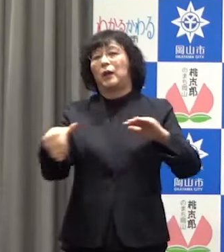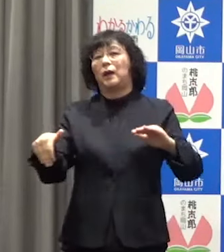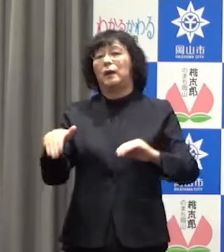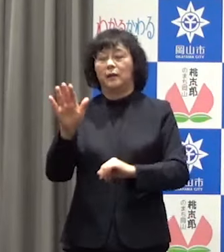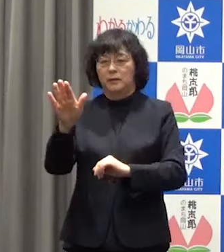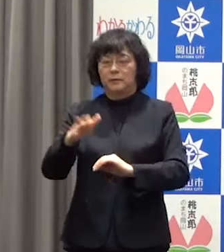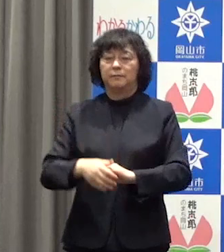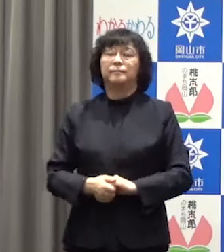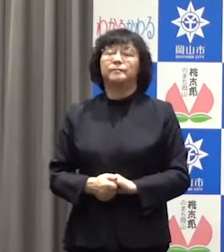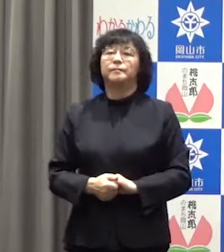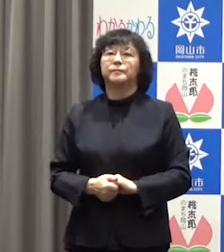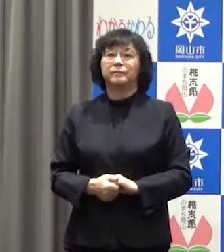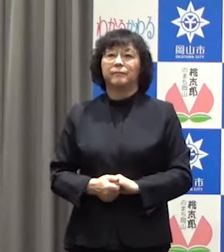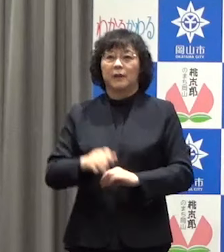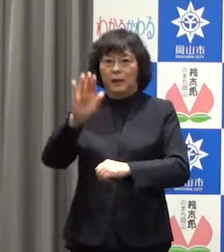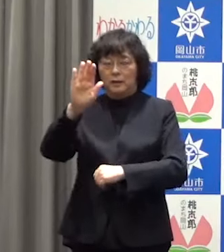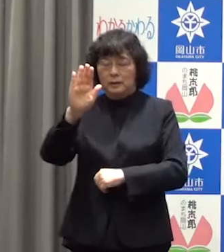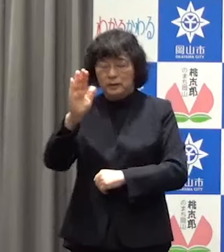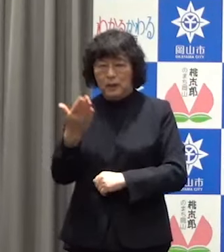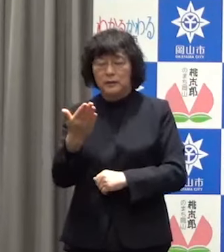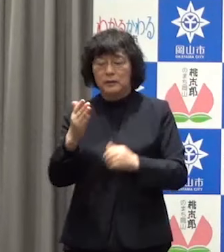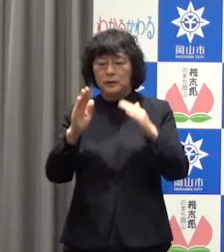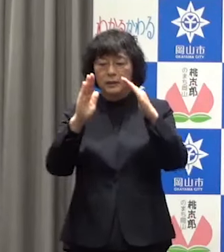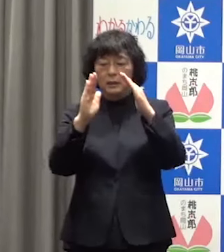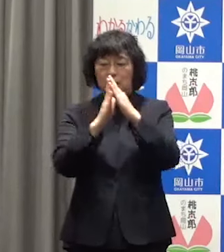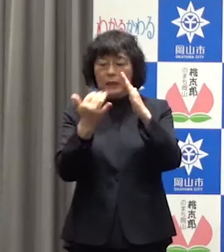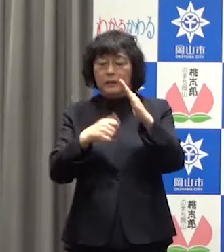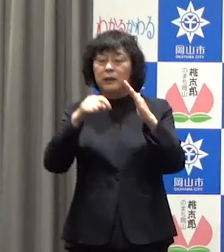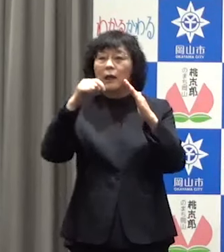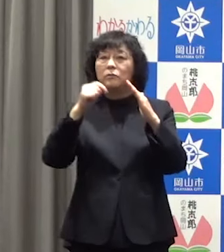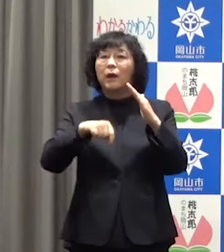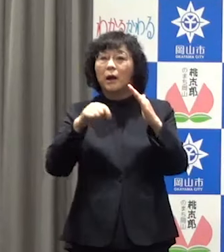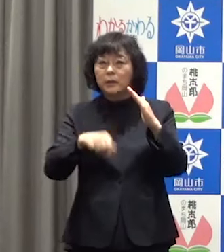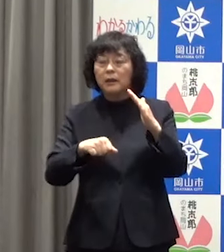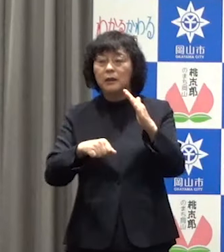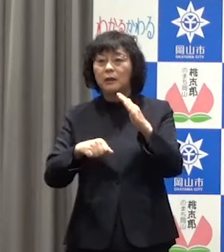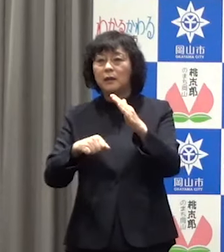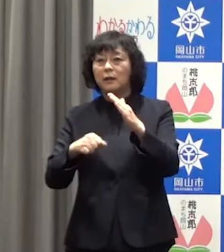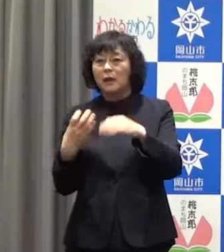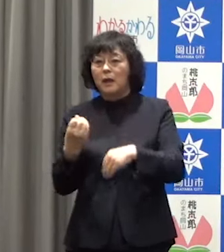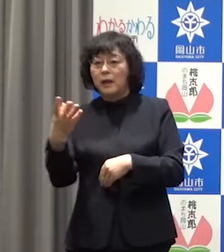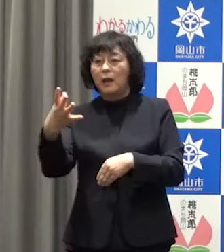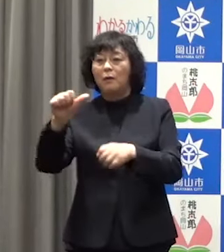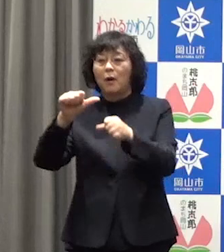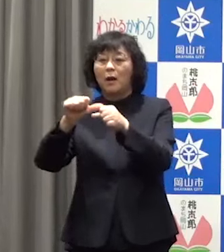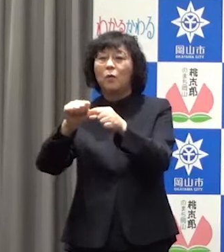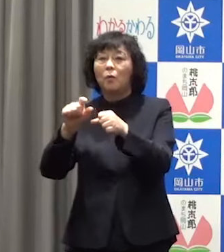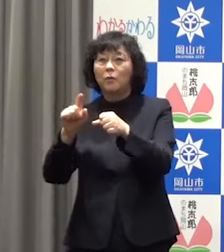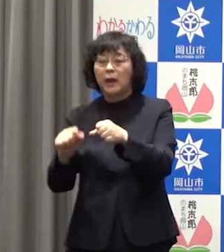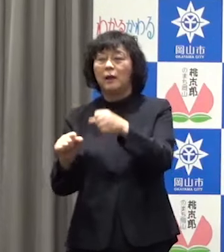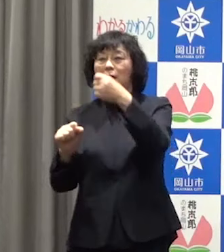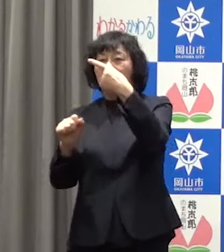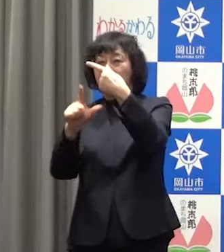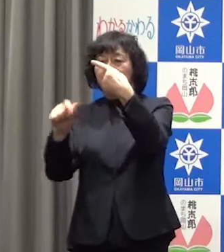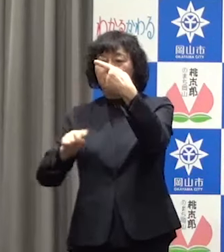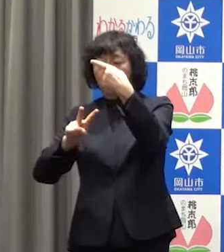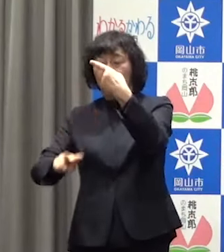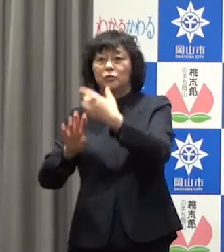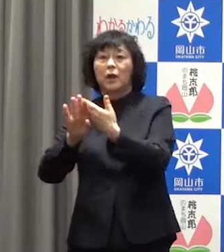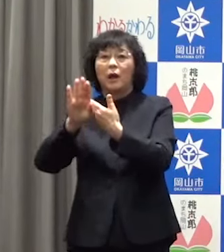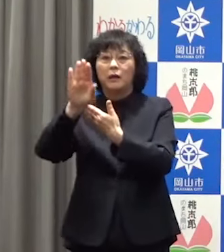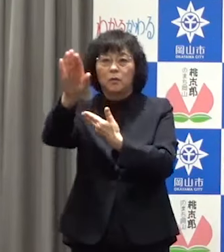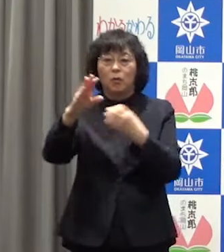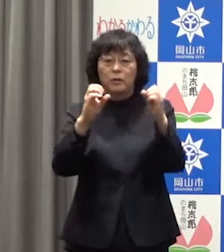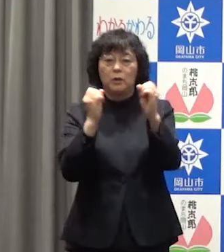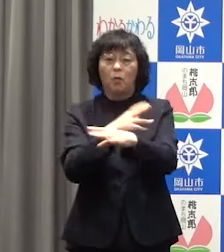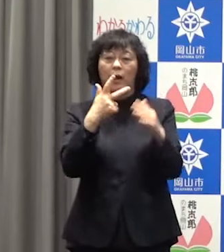。ただし世帯の中に昨年令和5年1月2日以降に岡山市に転入